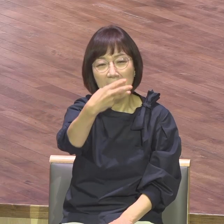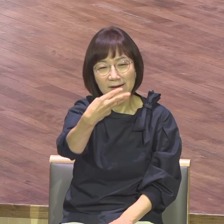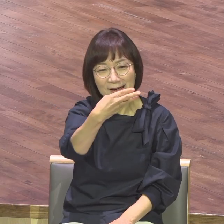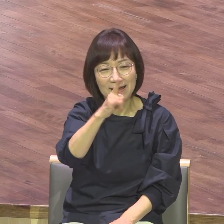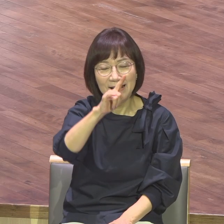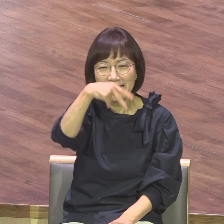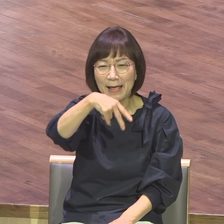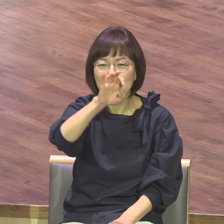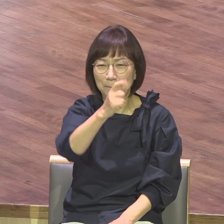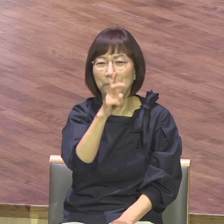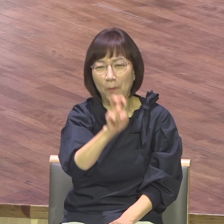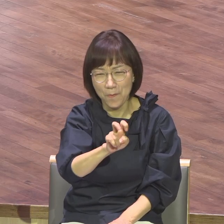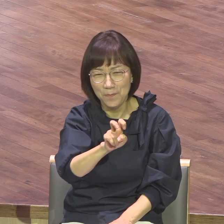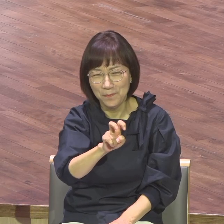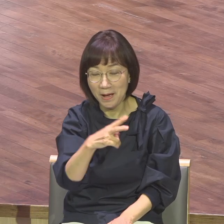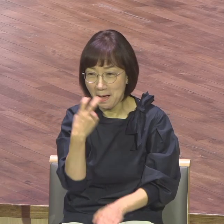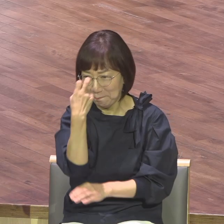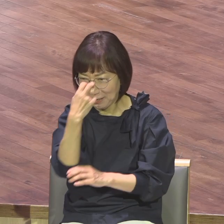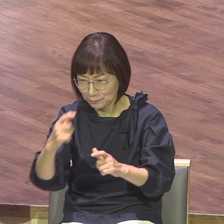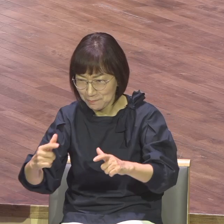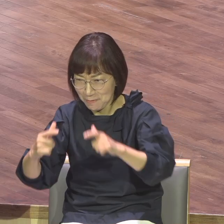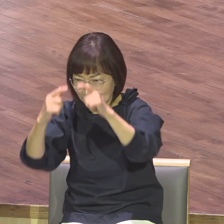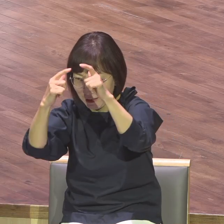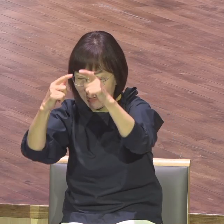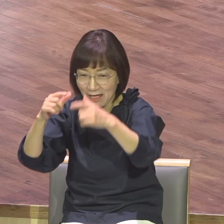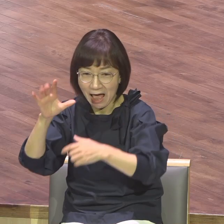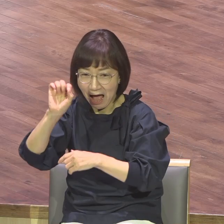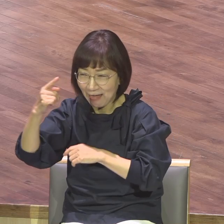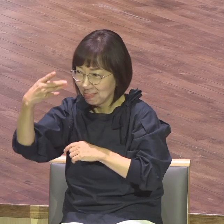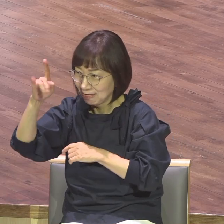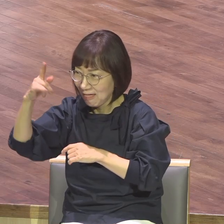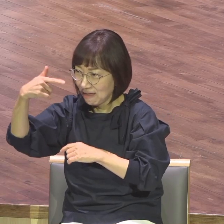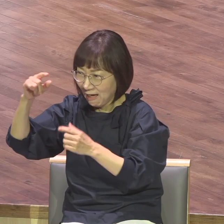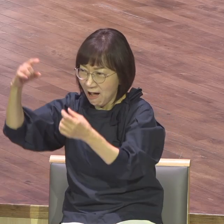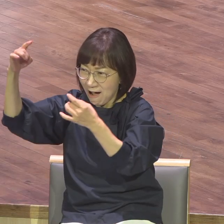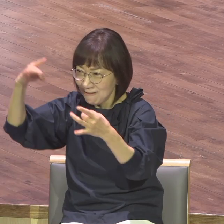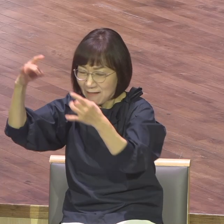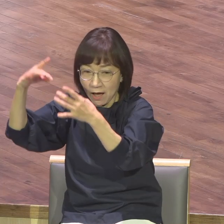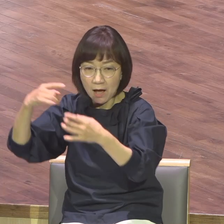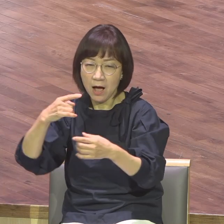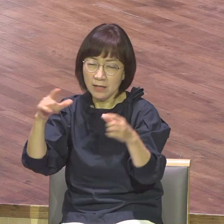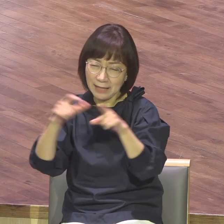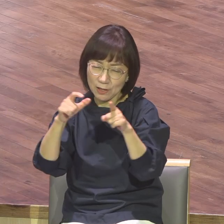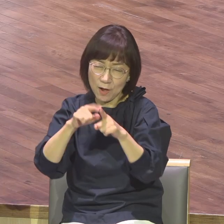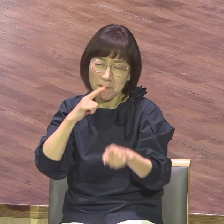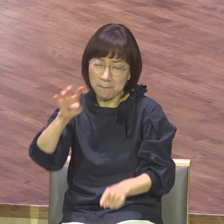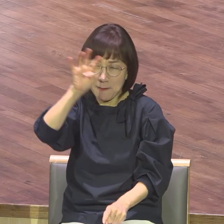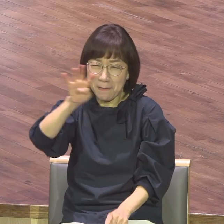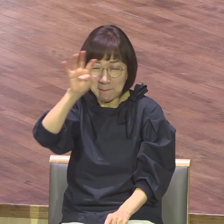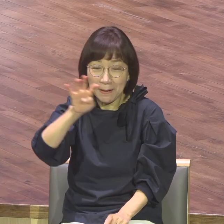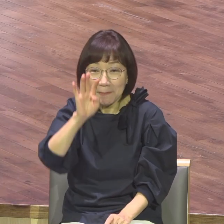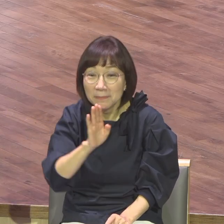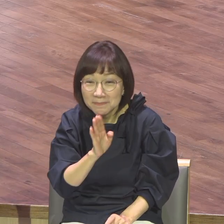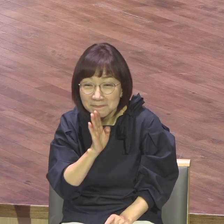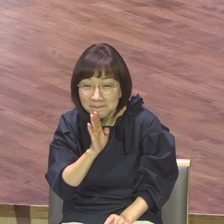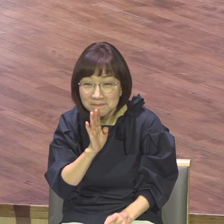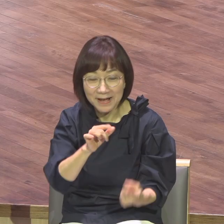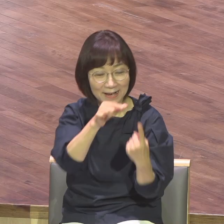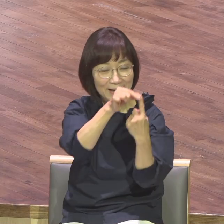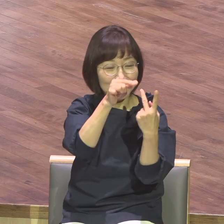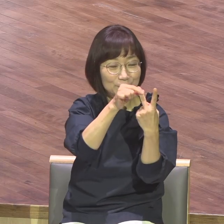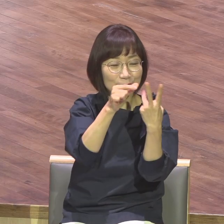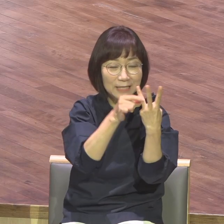나오고 있습니다. 여러분도 기도를 계속 하고 있습니다. 그런데 잘 보면요, 이 세 가지 핵심이 뭐냐,